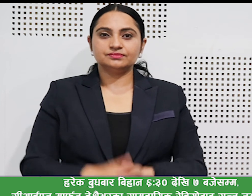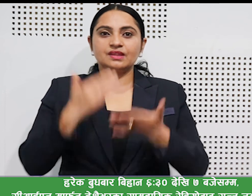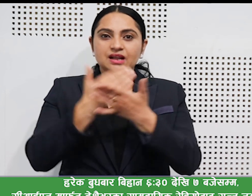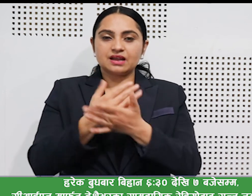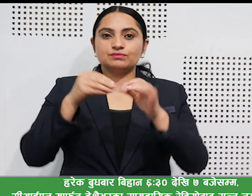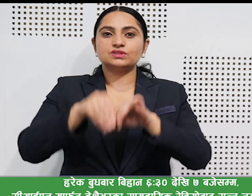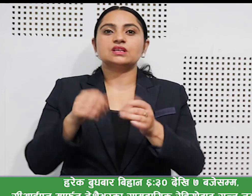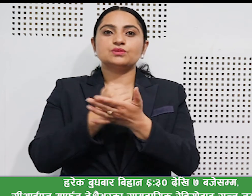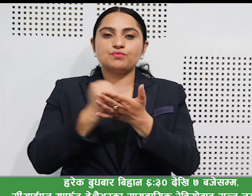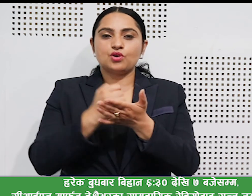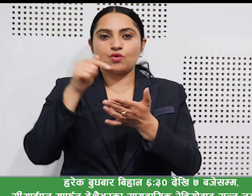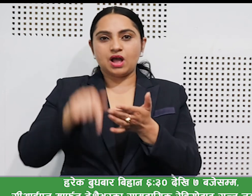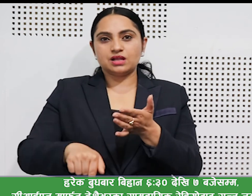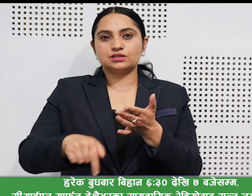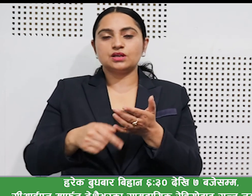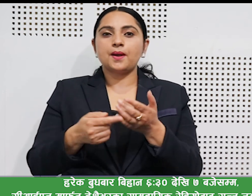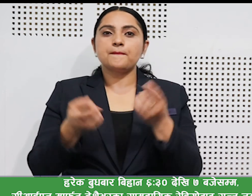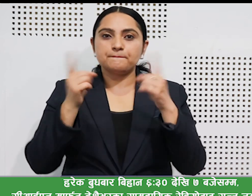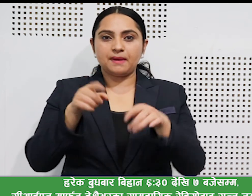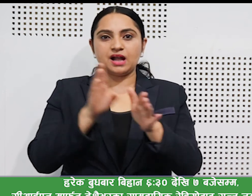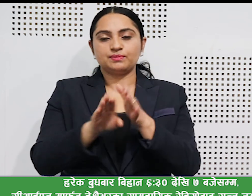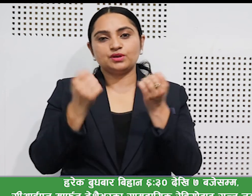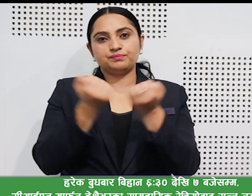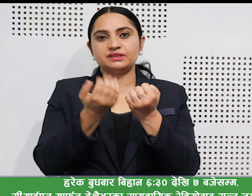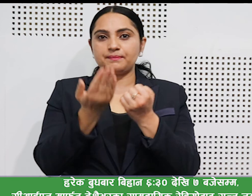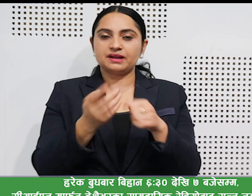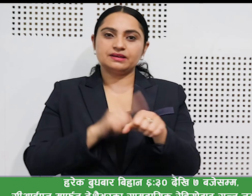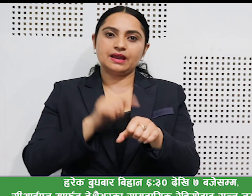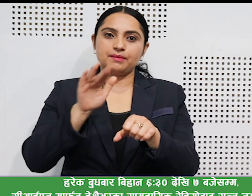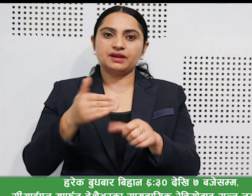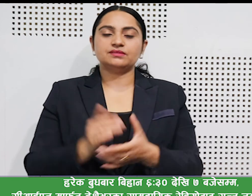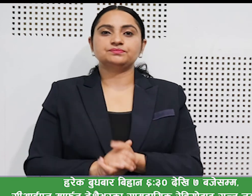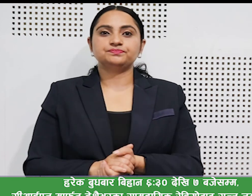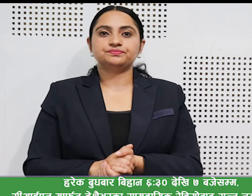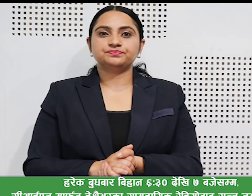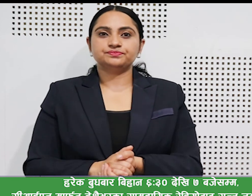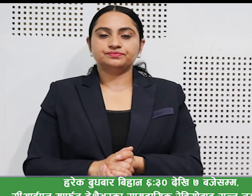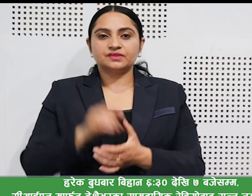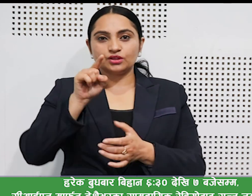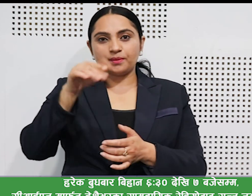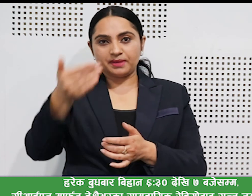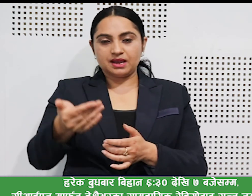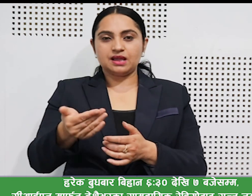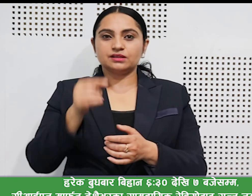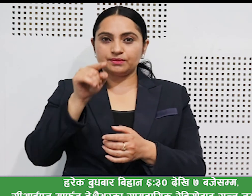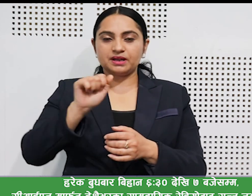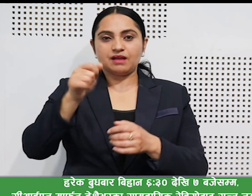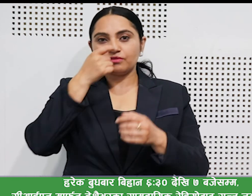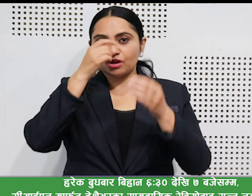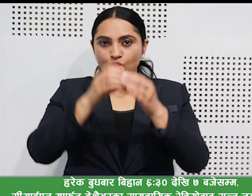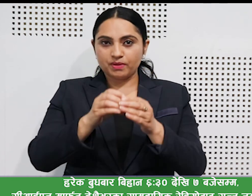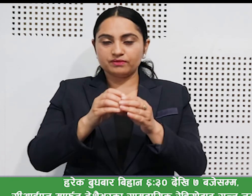कार्यक्रम साझा पहलको आजको अङ्कबाट भने बिदा लिने समय भइसकेको छ। तपाईलाई तपाईको पालिका